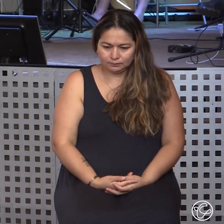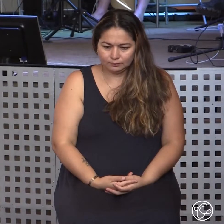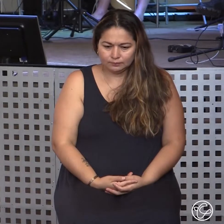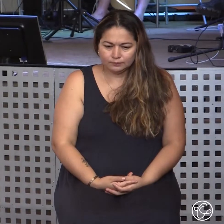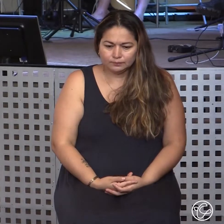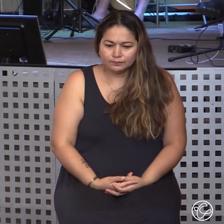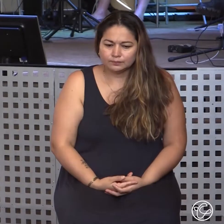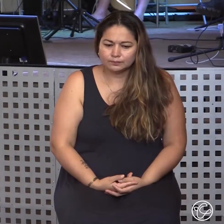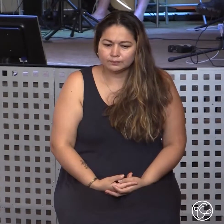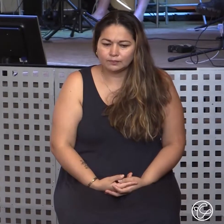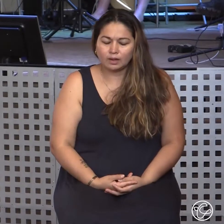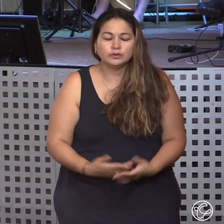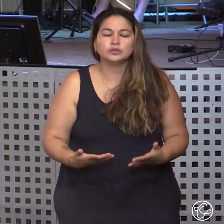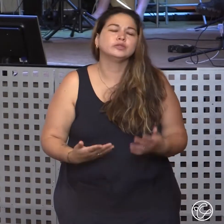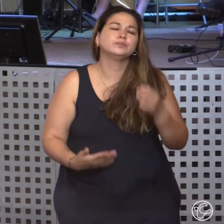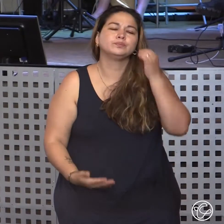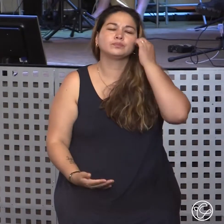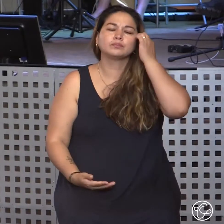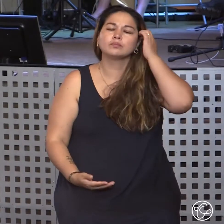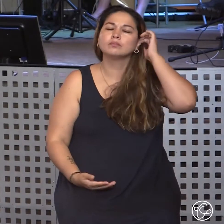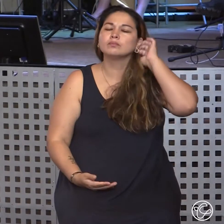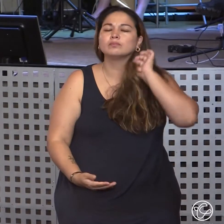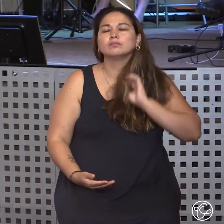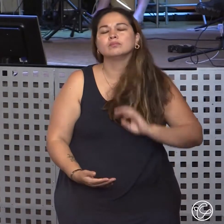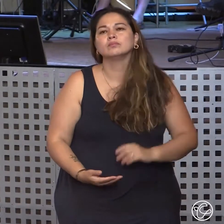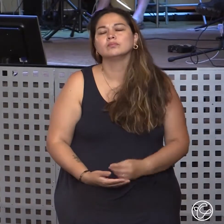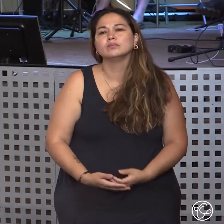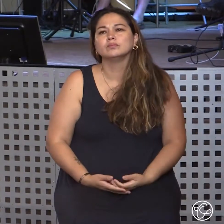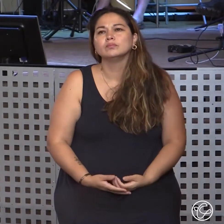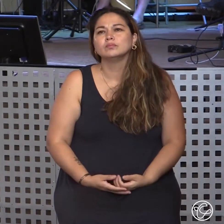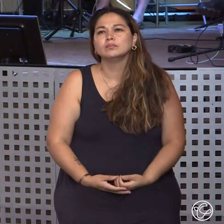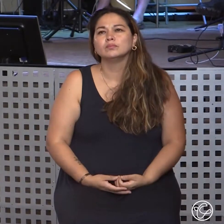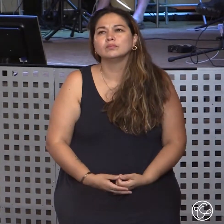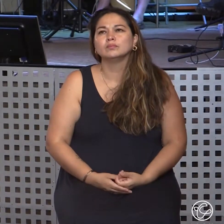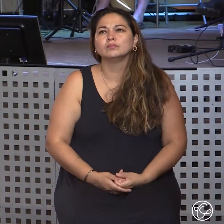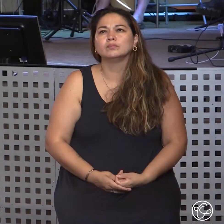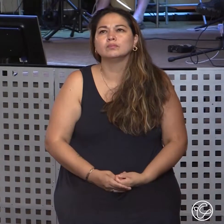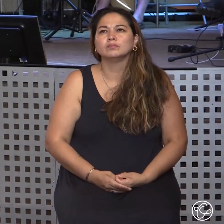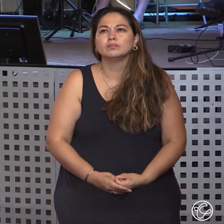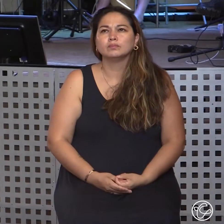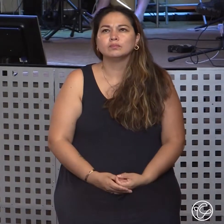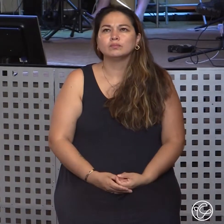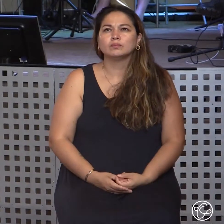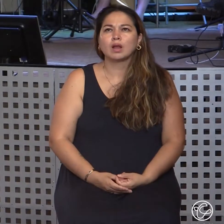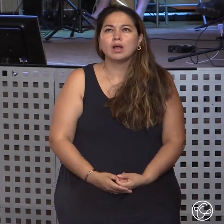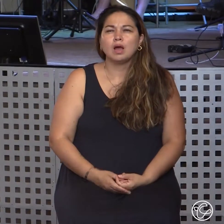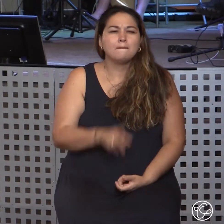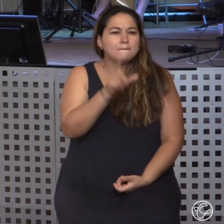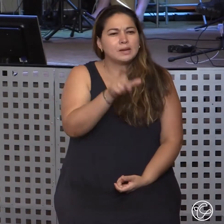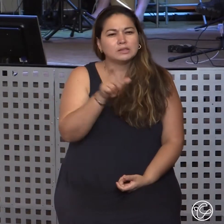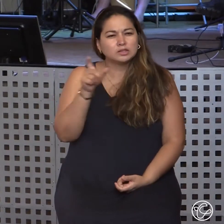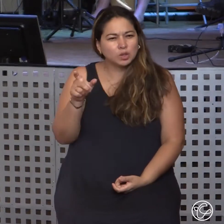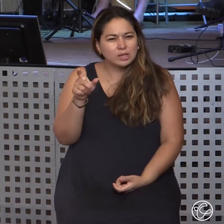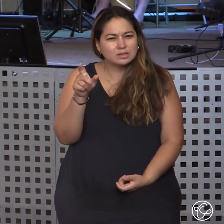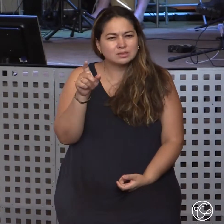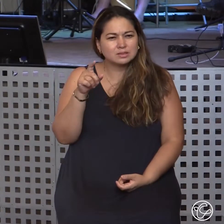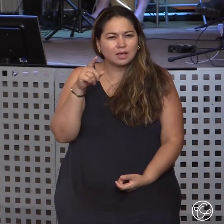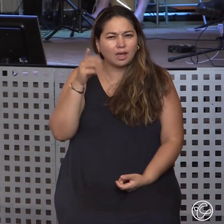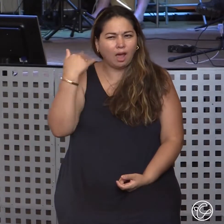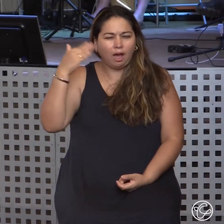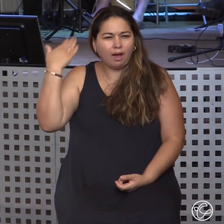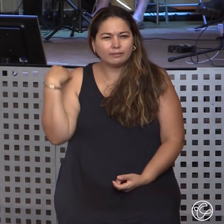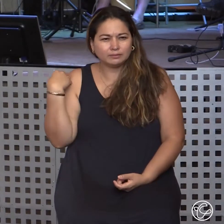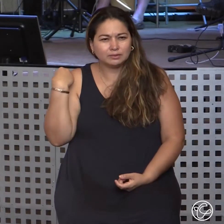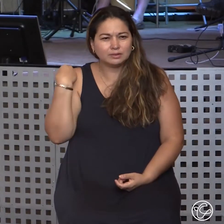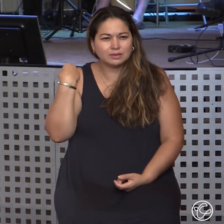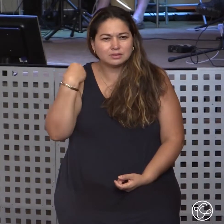guarden, antes han pasado, según los expertos, por lo menos 13 años. Y en esos 13 años,